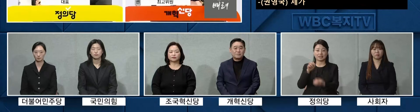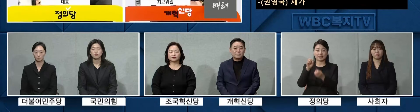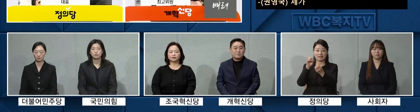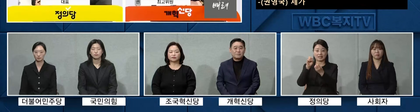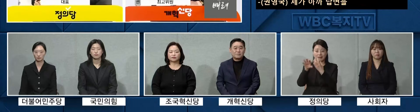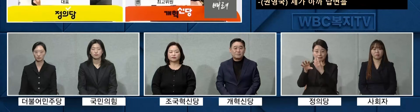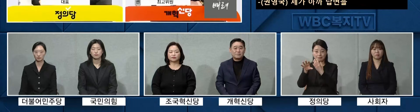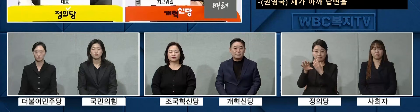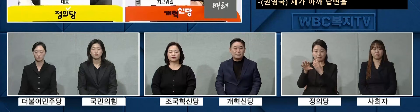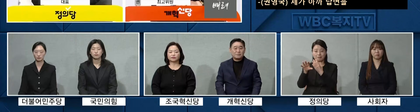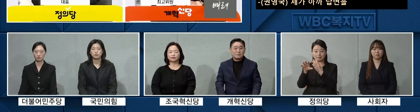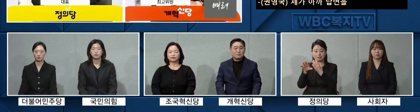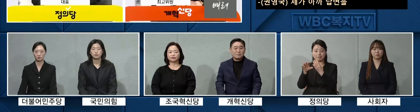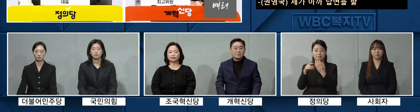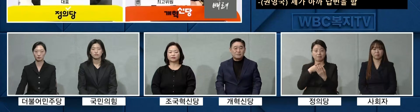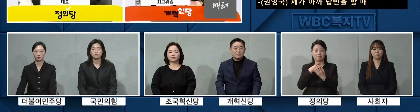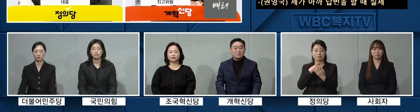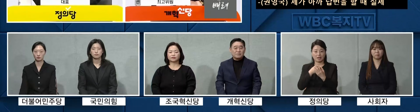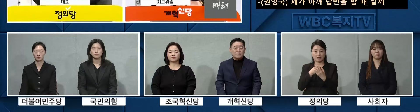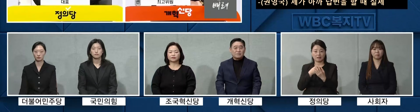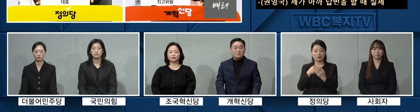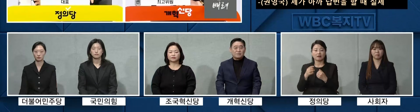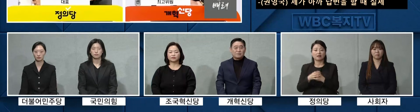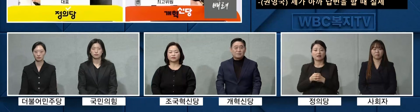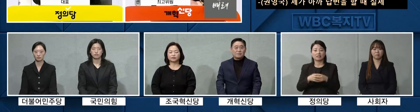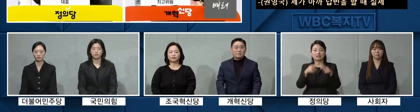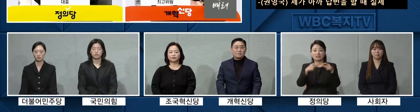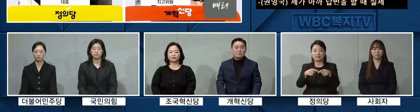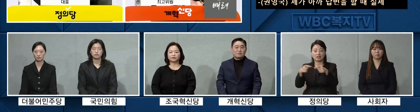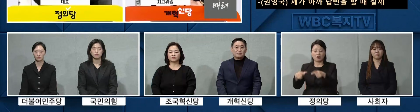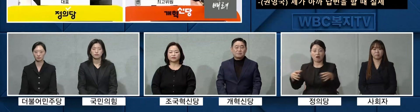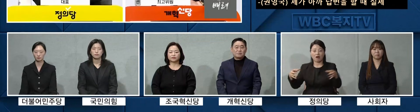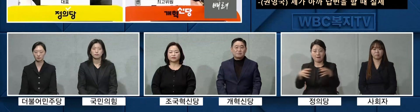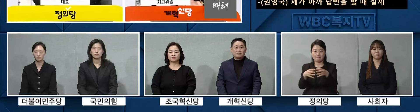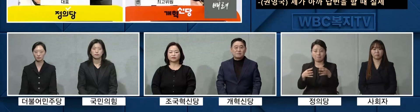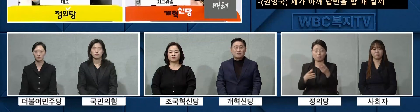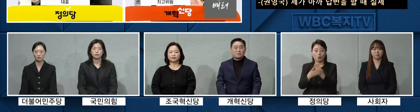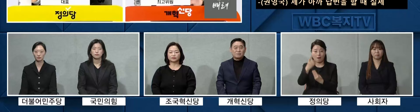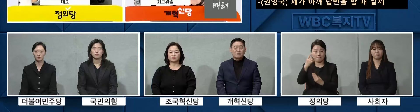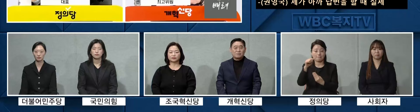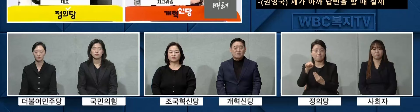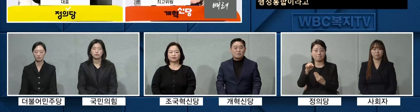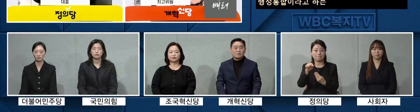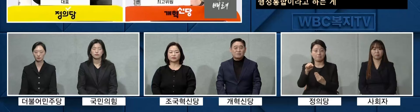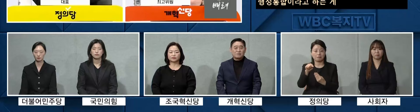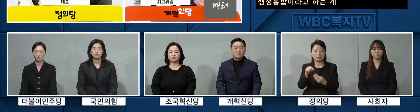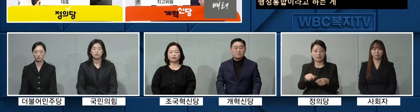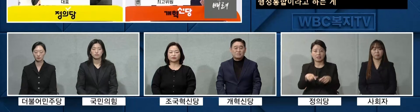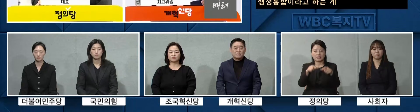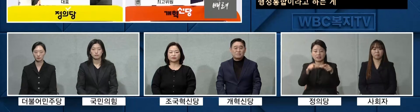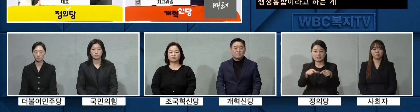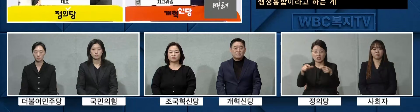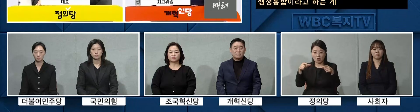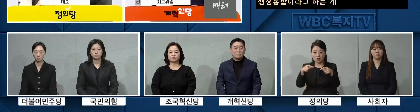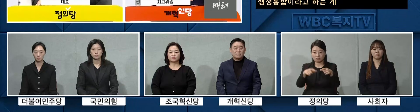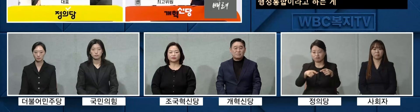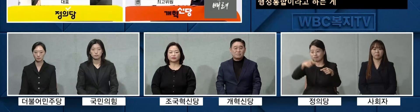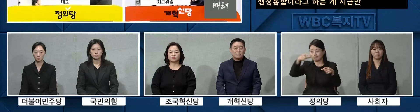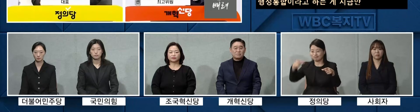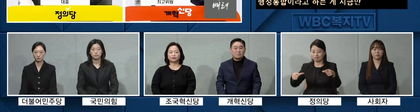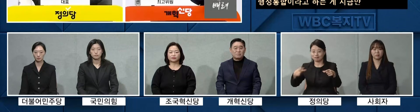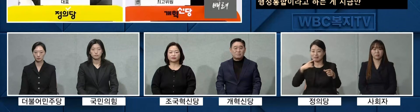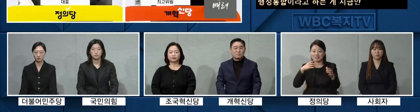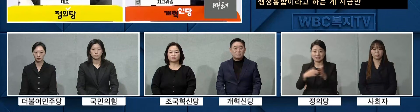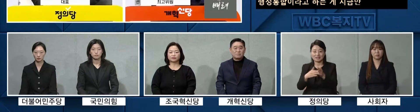때 실제 이제 이 행정 통합이라고 하는 게 지역만 규모를 키우는 문제가 아니라